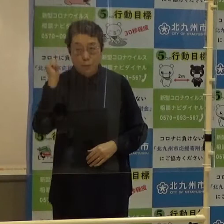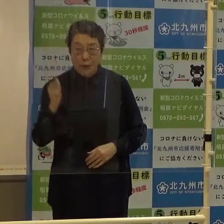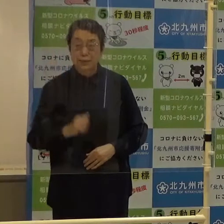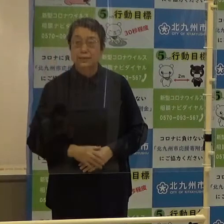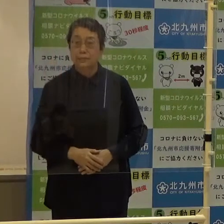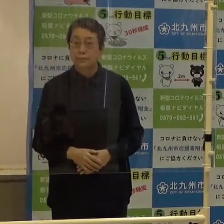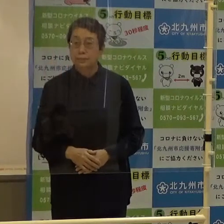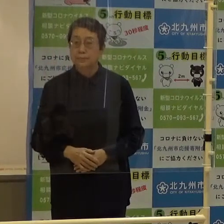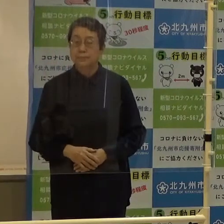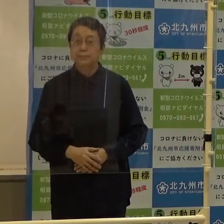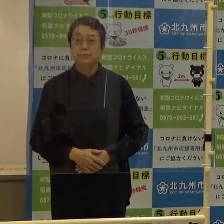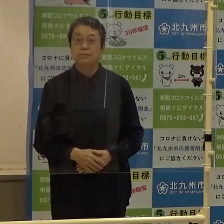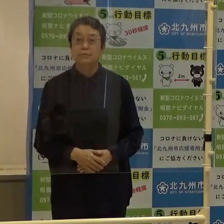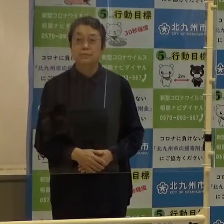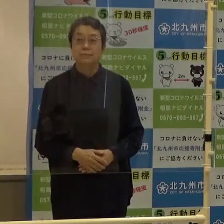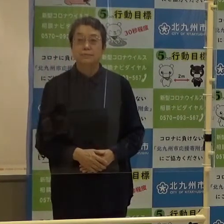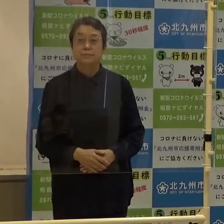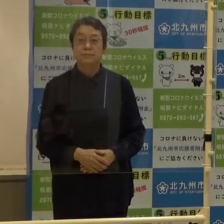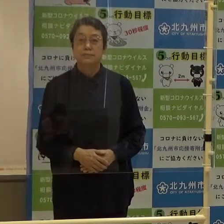ございます。